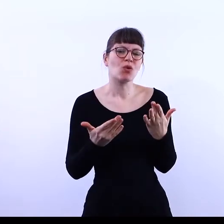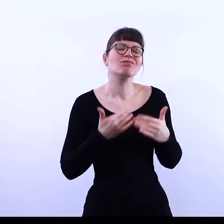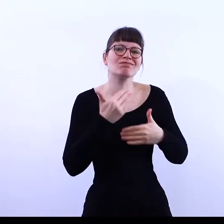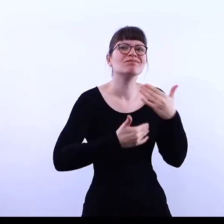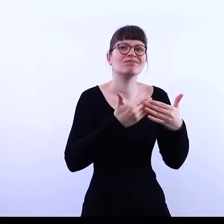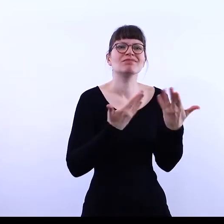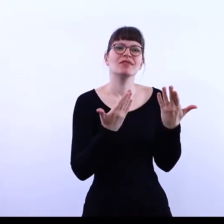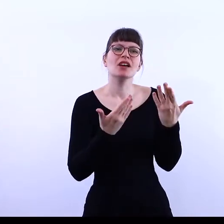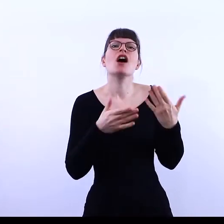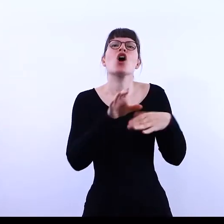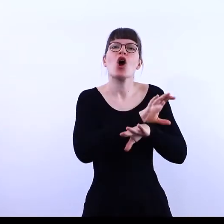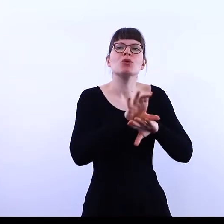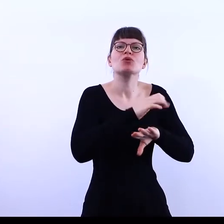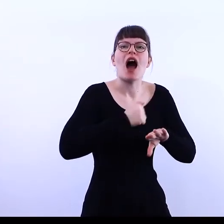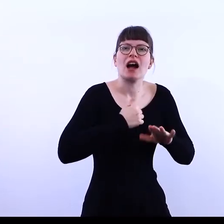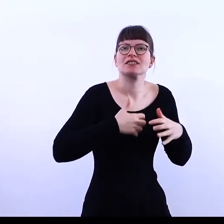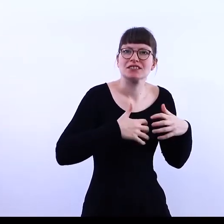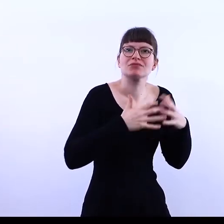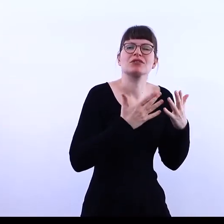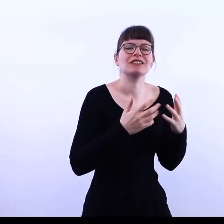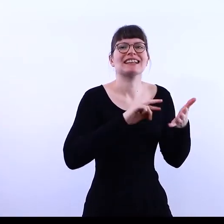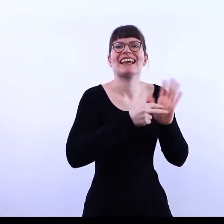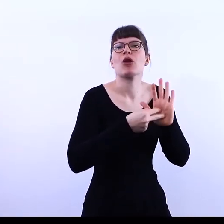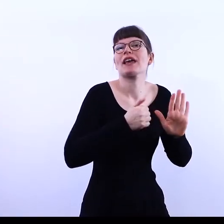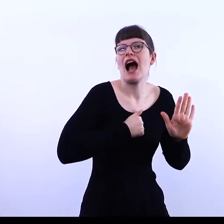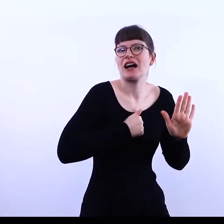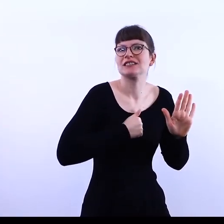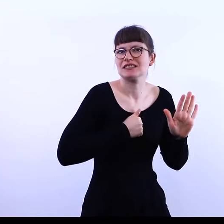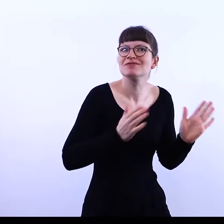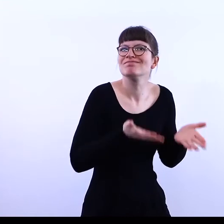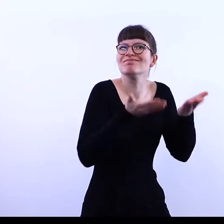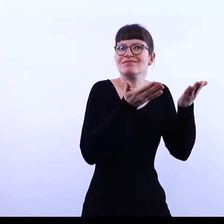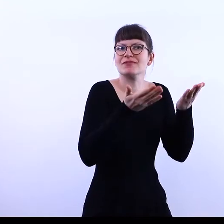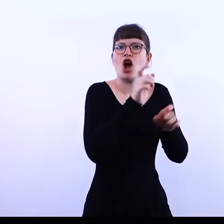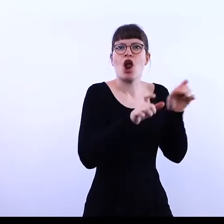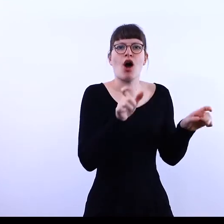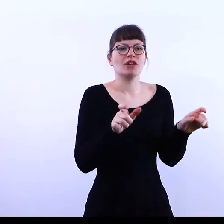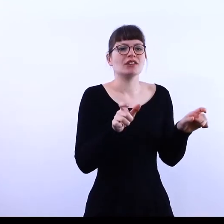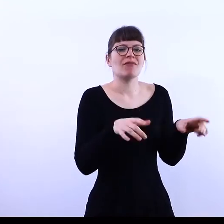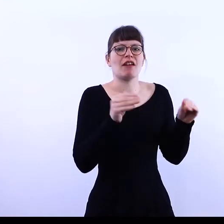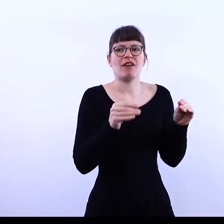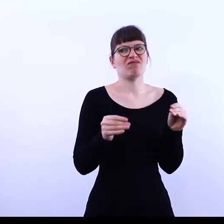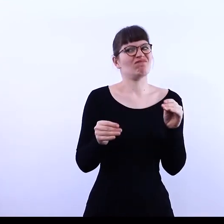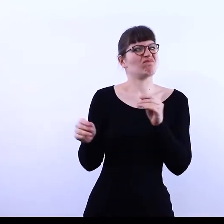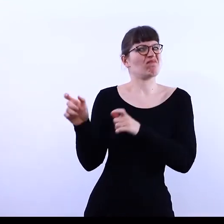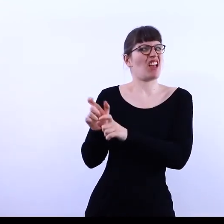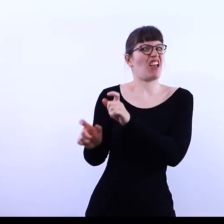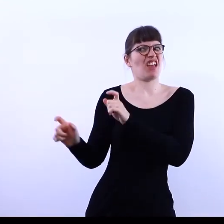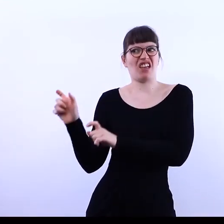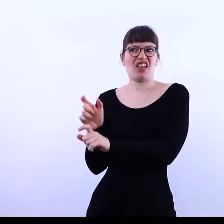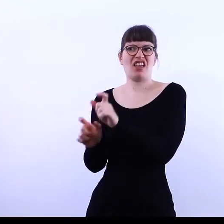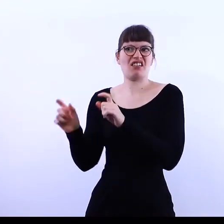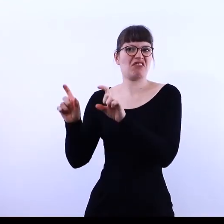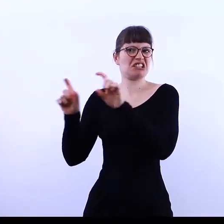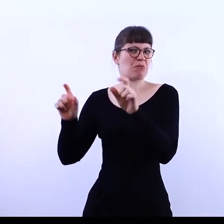Computer- und Technologieangst. Und da kommen Leute dann in so eine Vermeidungsposition, also man versucht dann sich mit